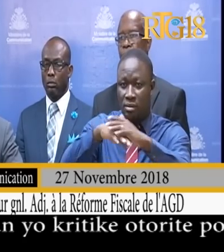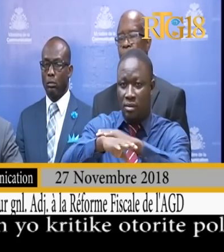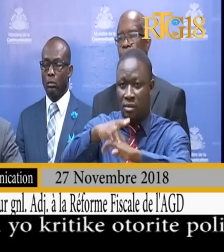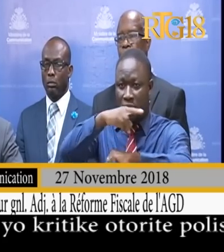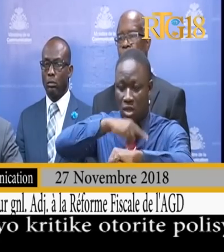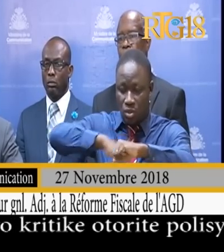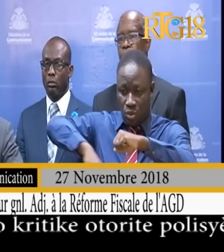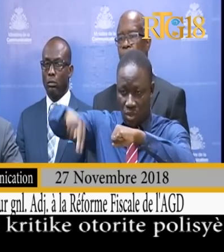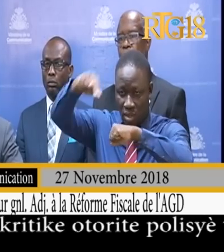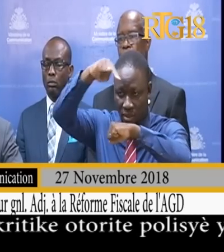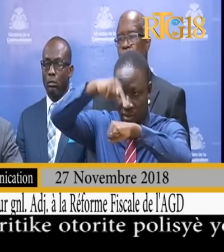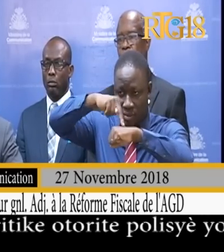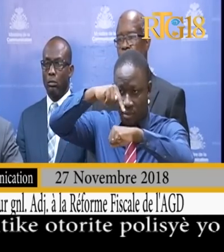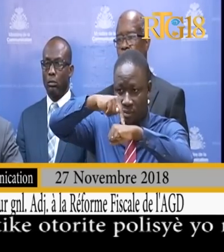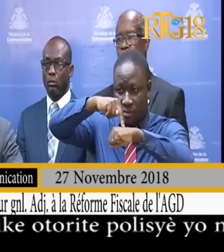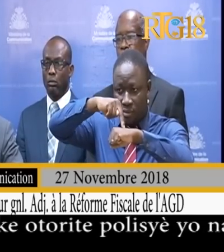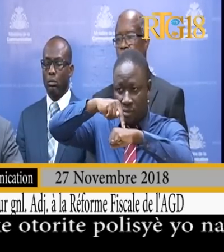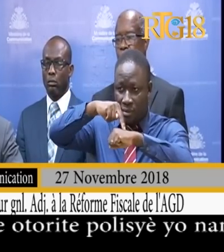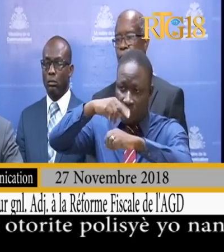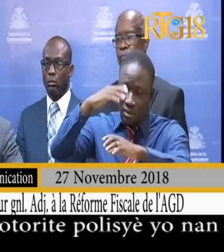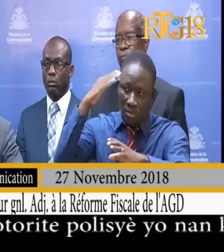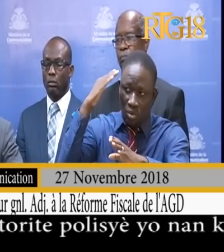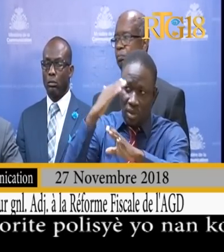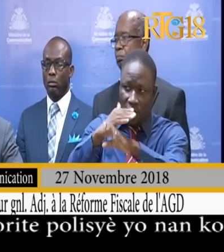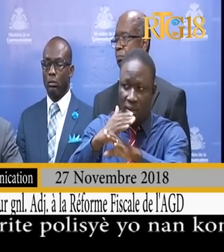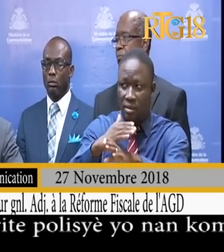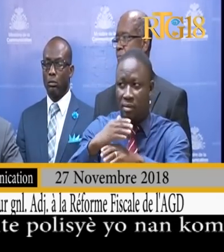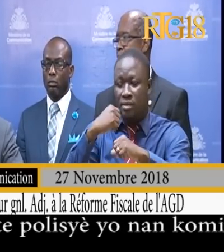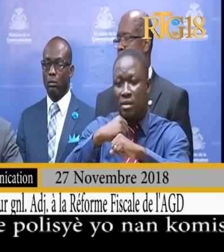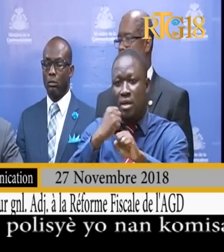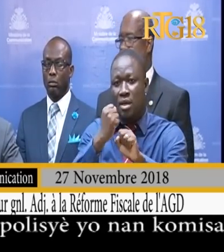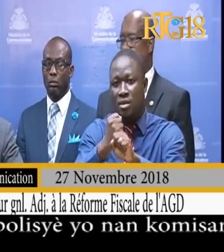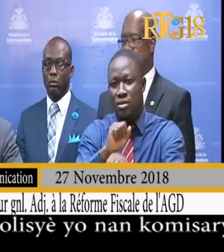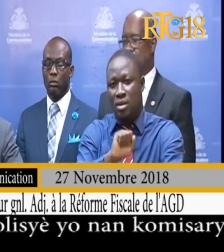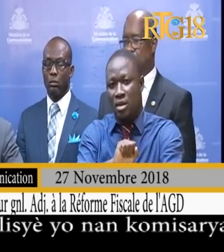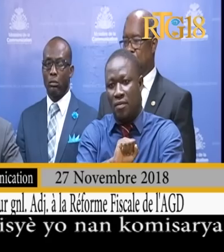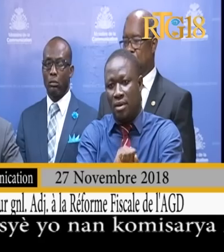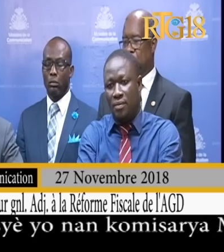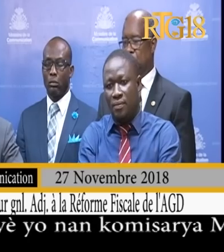lor gen kontribane, li bloke kreasyon d'emploi.